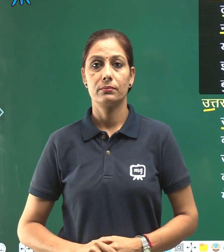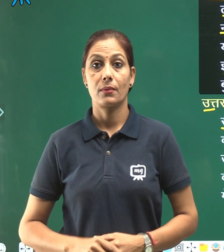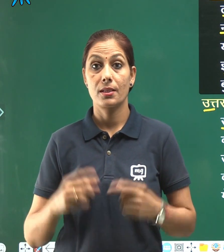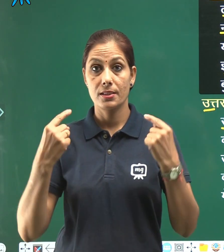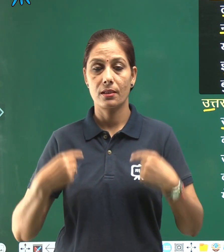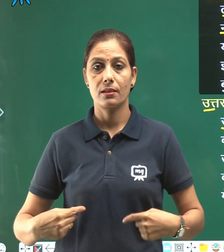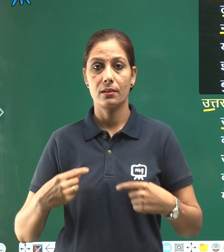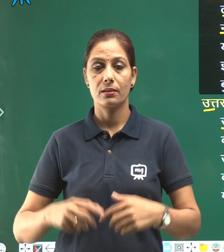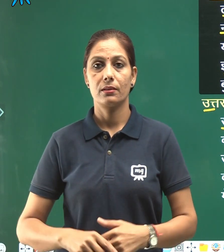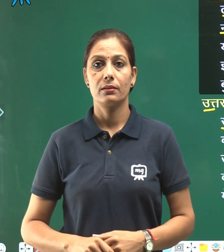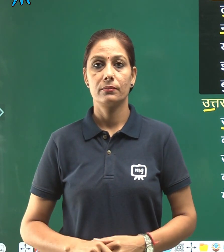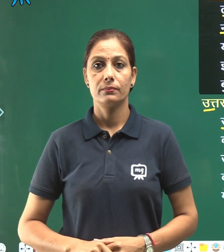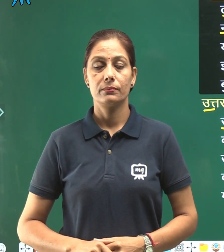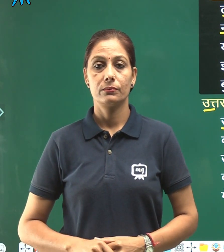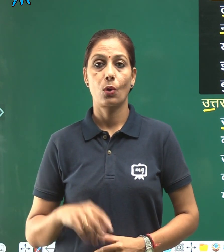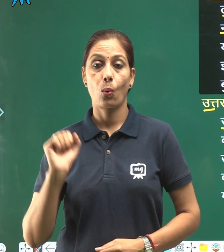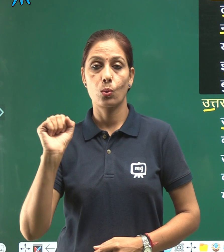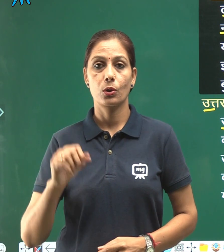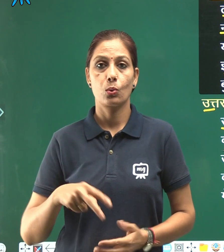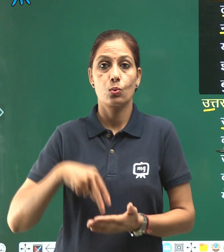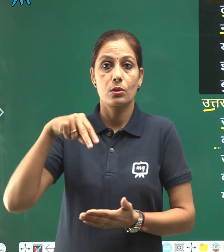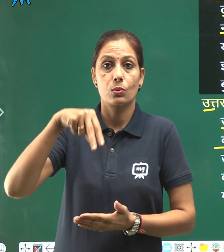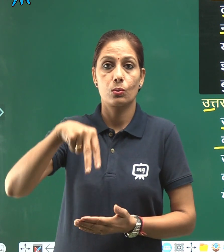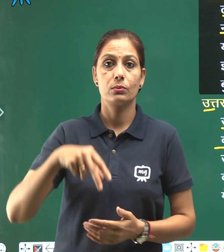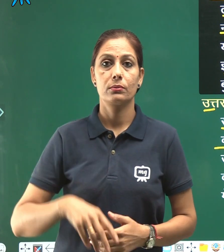शरीर, उनकी उछल कूद,